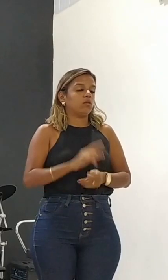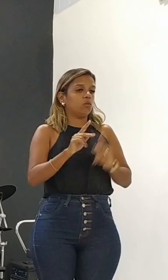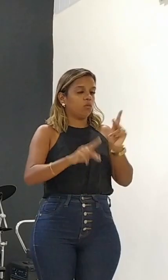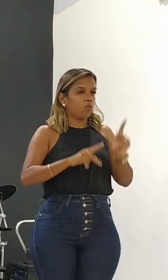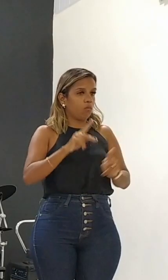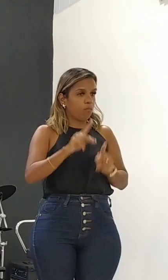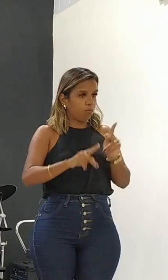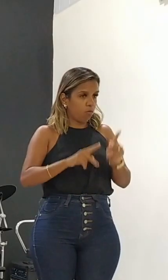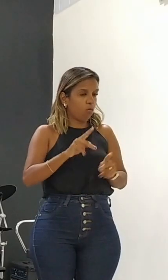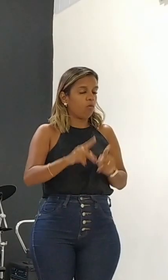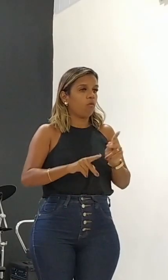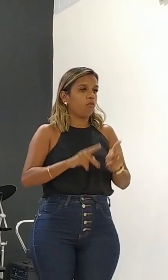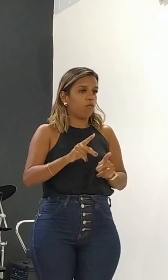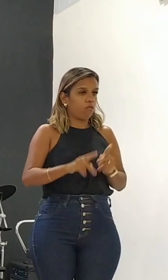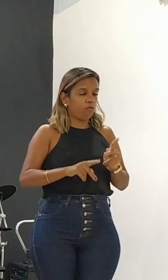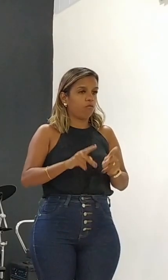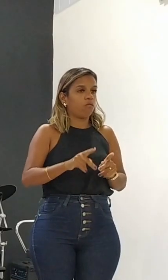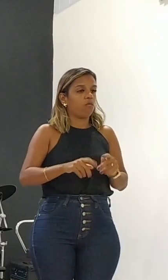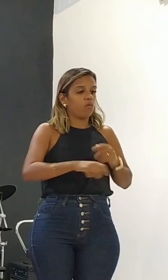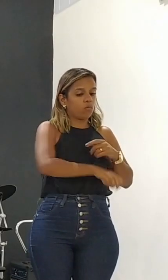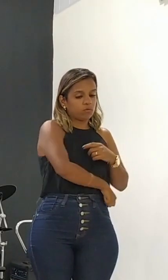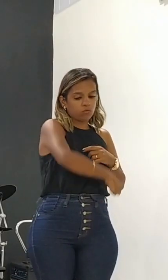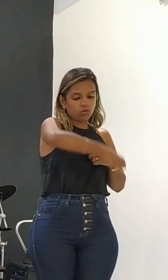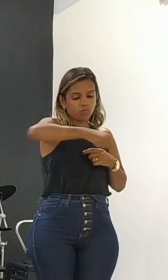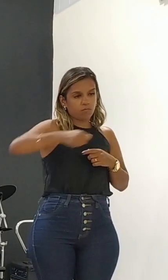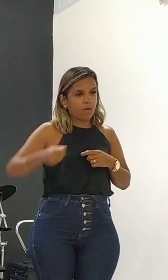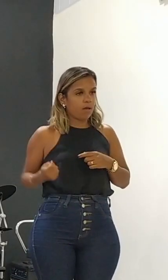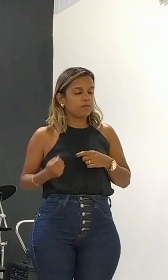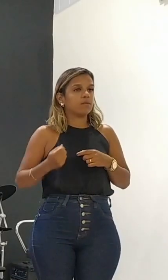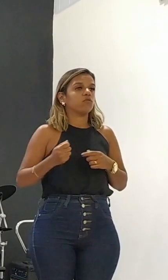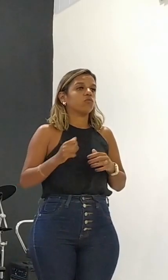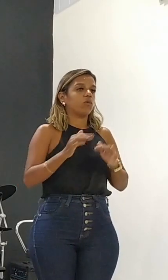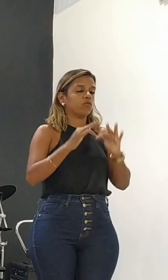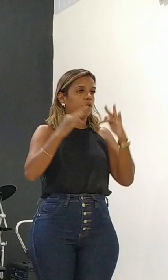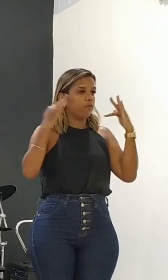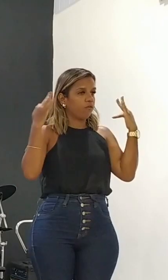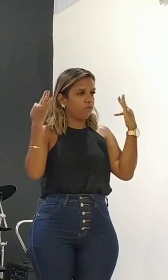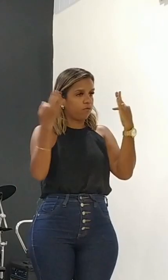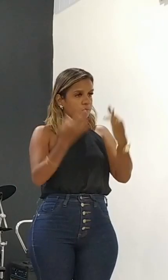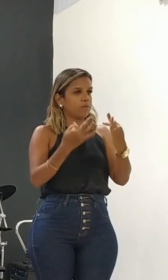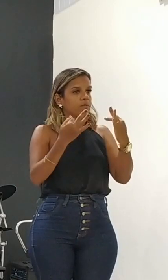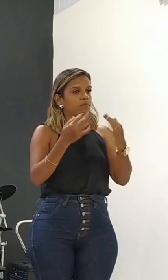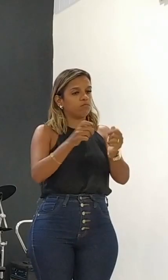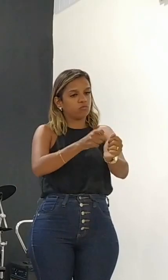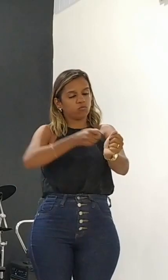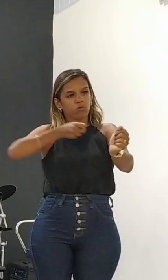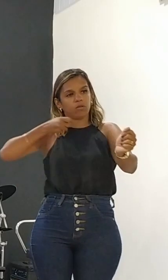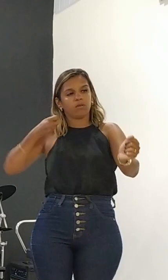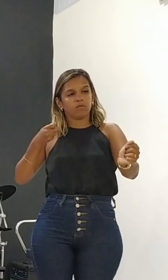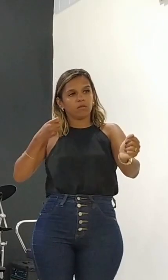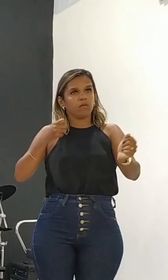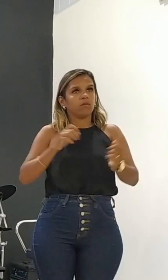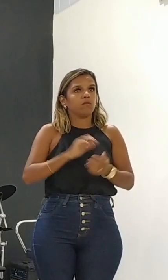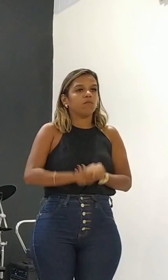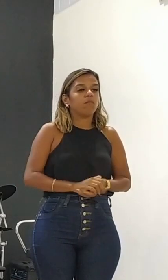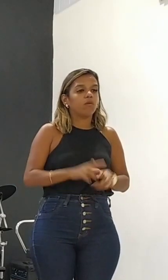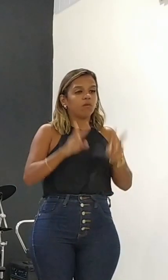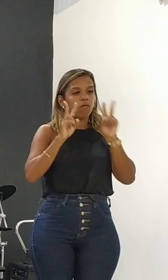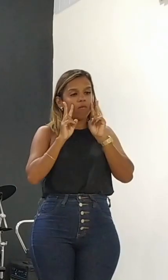suas famílias, com as suas espadas, com as suas lanças, com os seus arcos. E olhei,